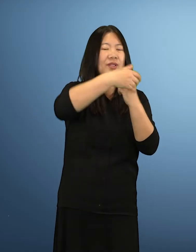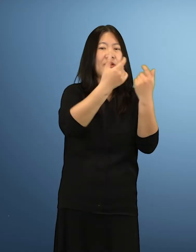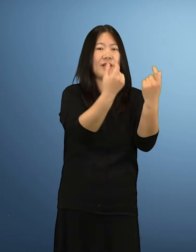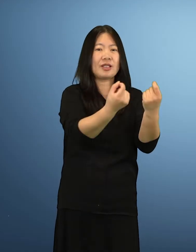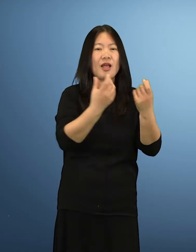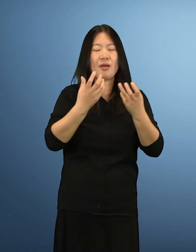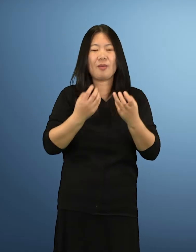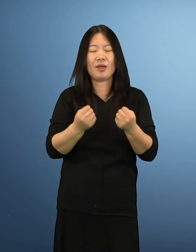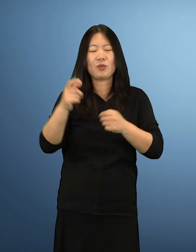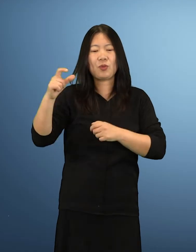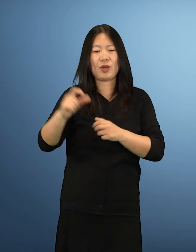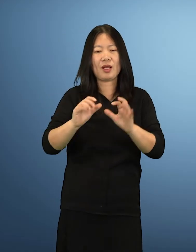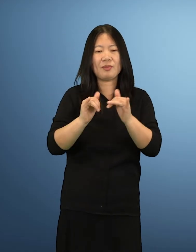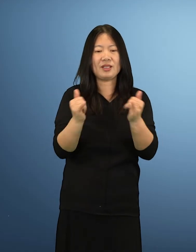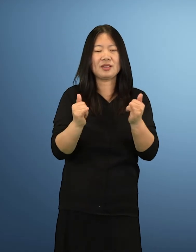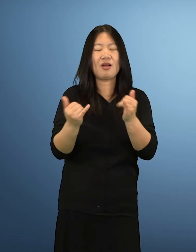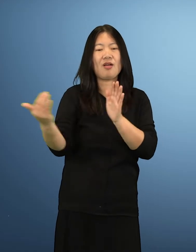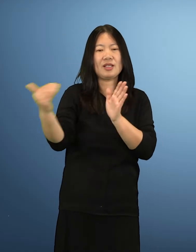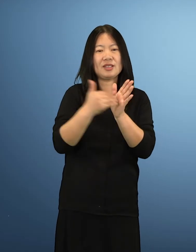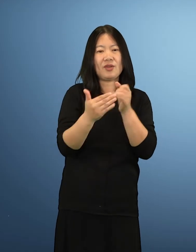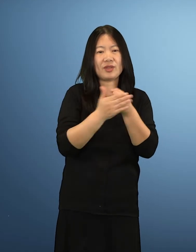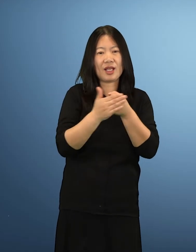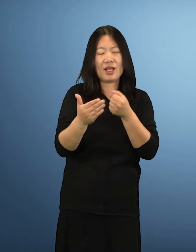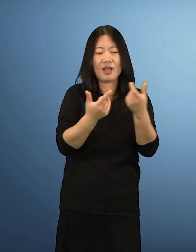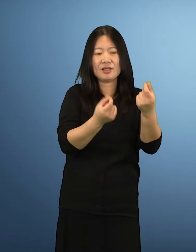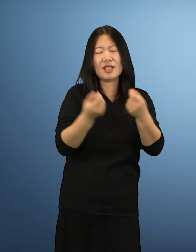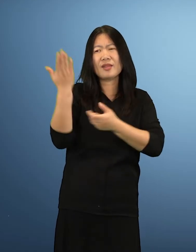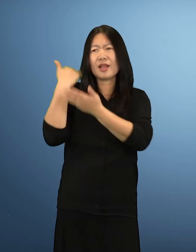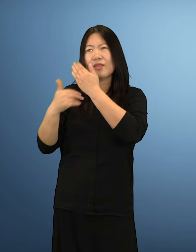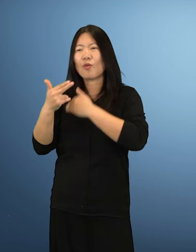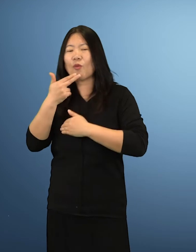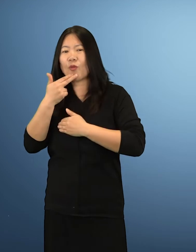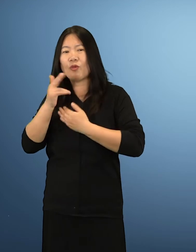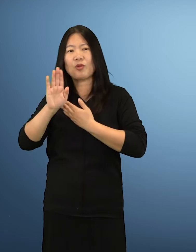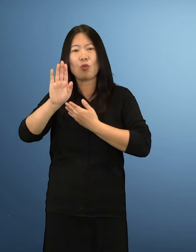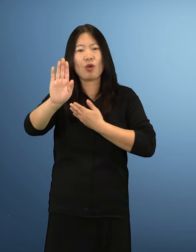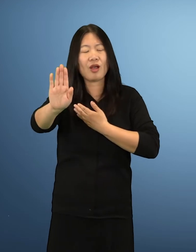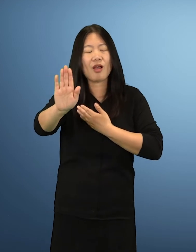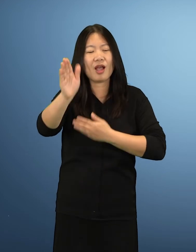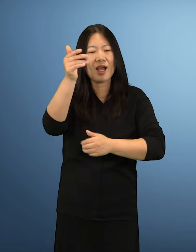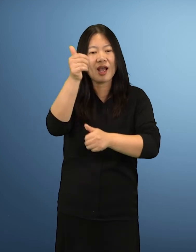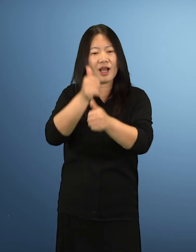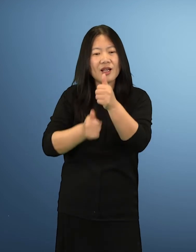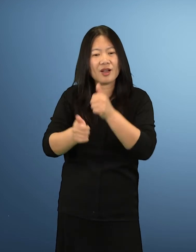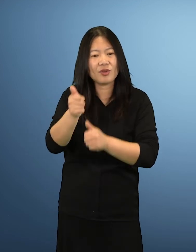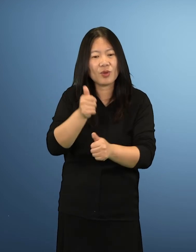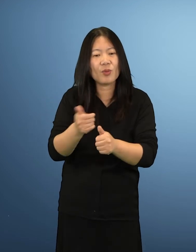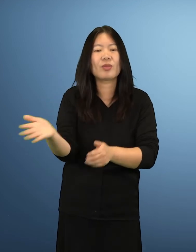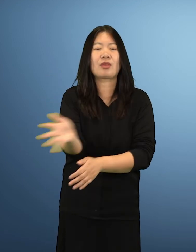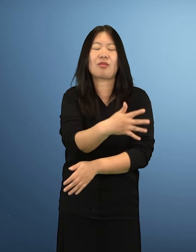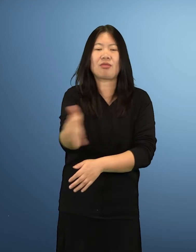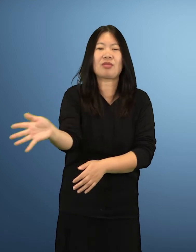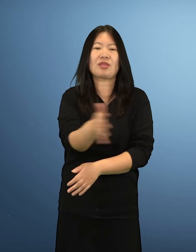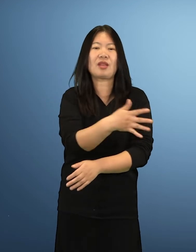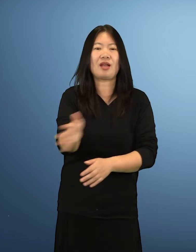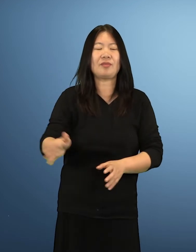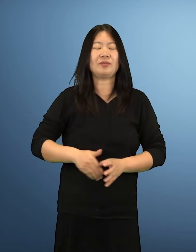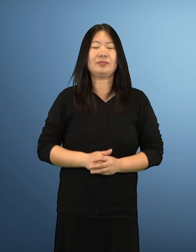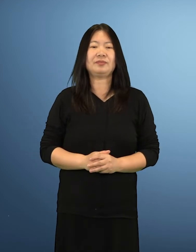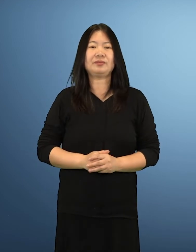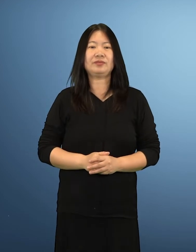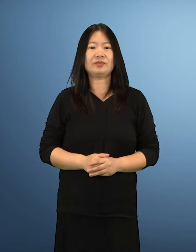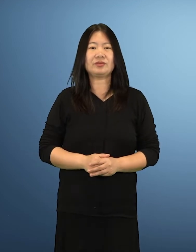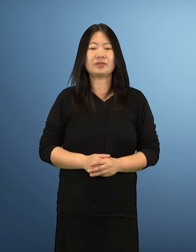백성이 이르렀음이라. 이와 같은 것이 옛날에도 없었고 이후에도 대대에 없으리로다. 네, 이